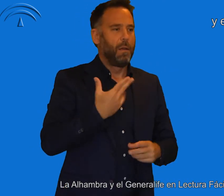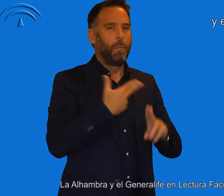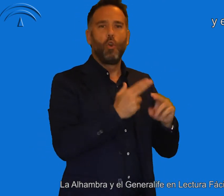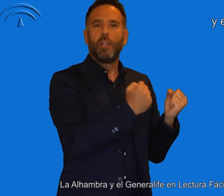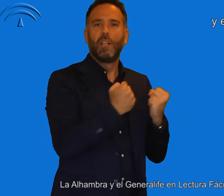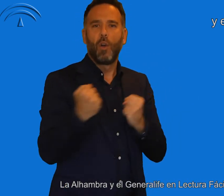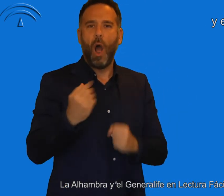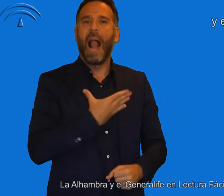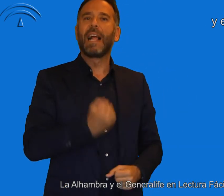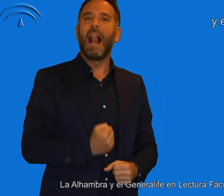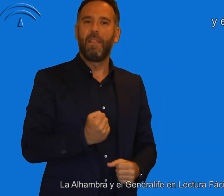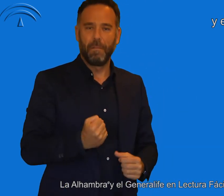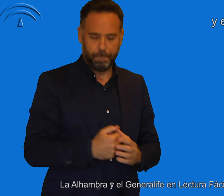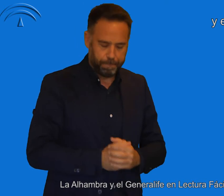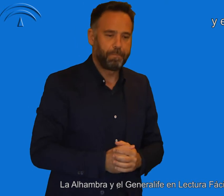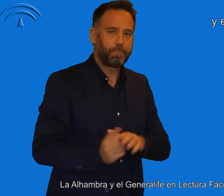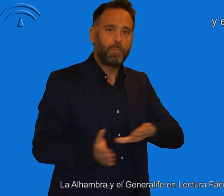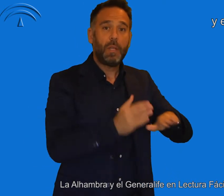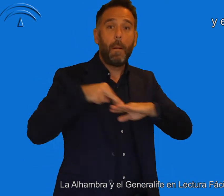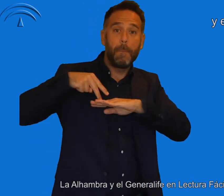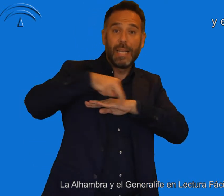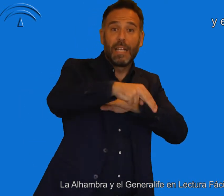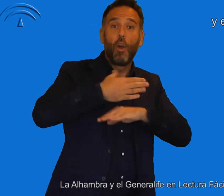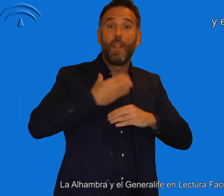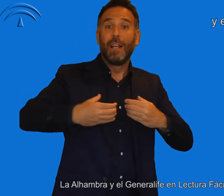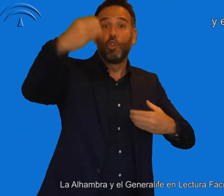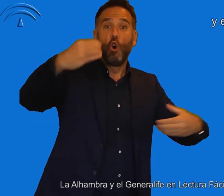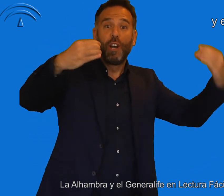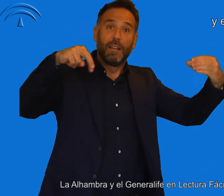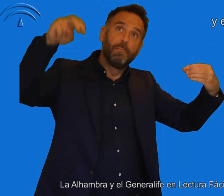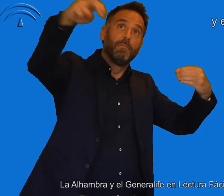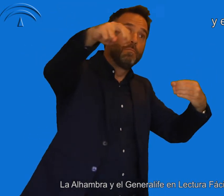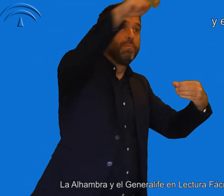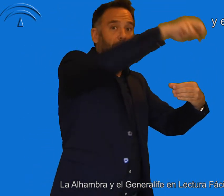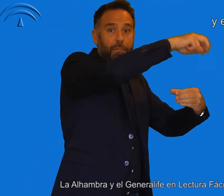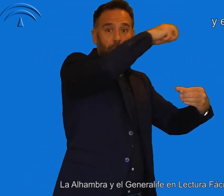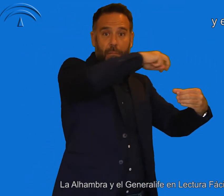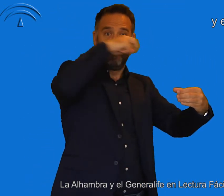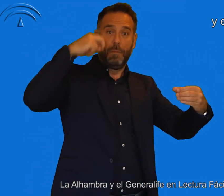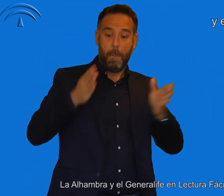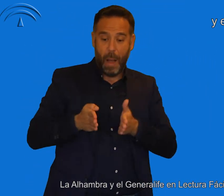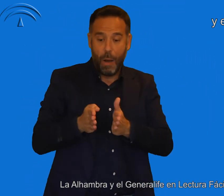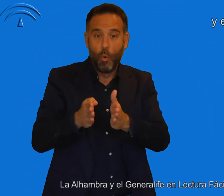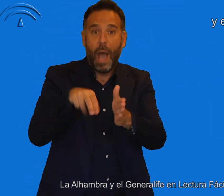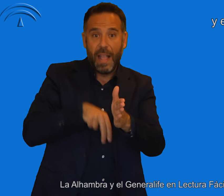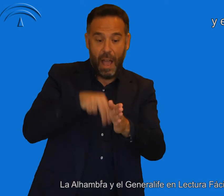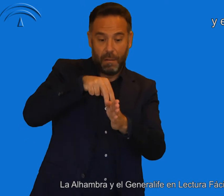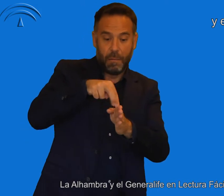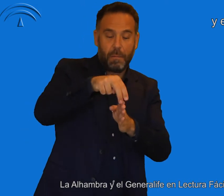alcaides. Paseo de las Torres. El Paseo de las Torres va en paralelo a la muralla, entre jardines